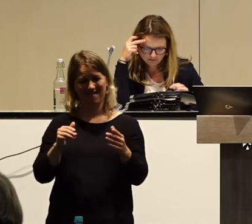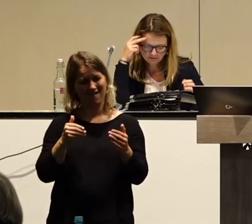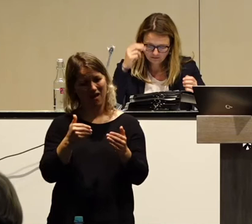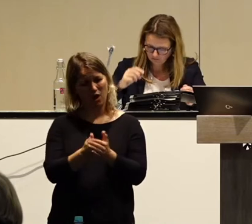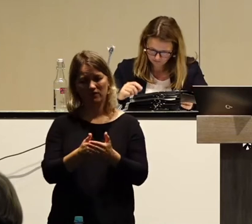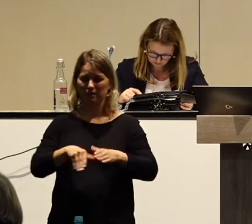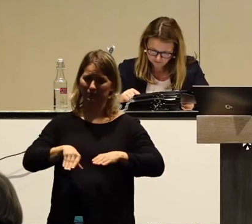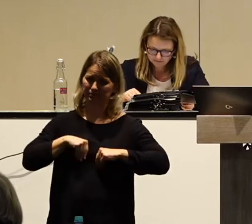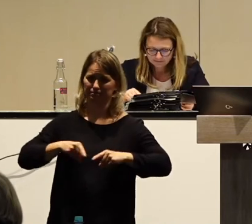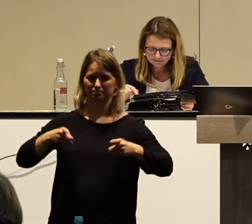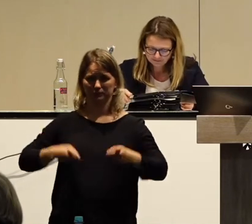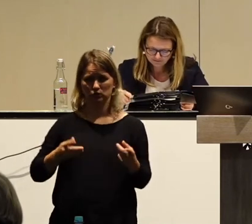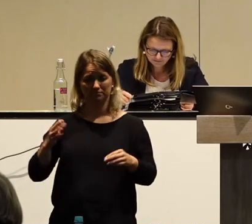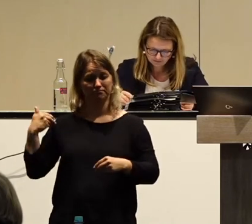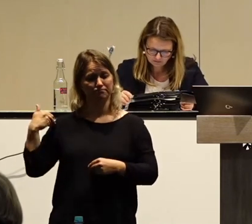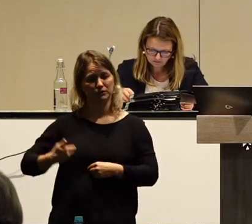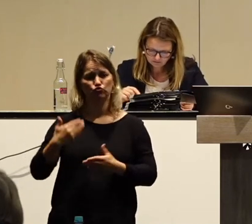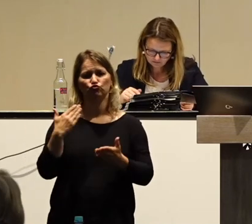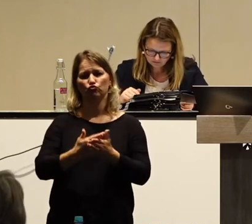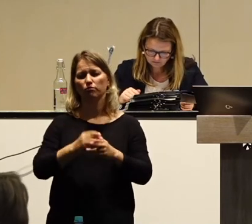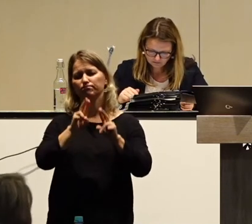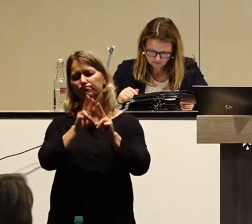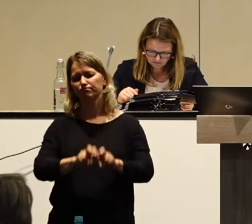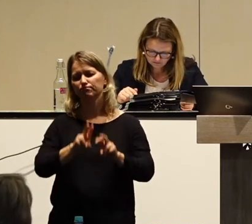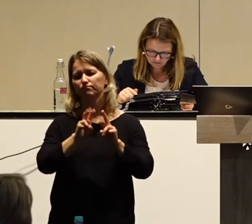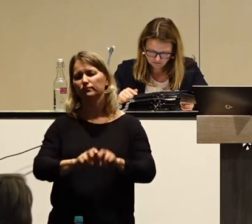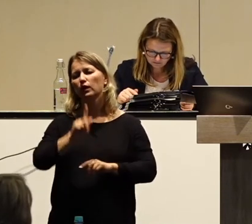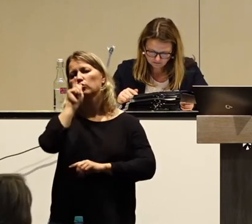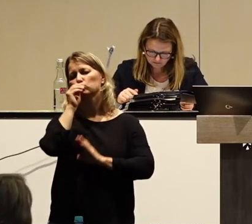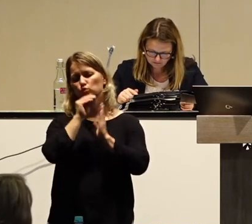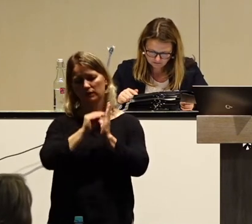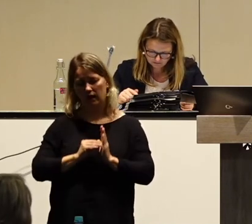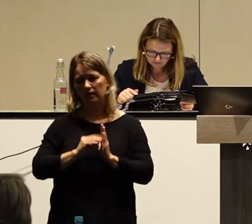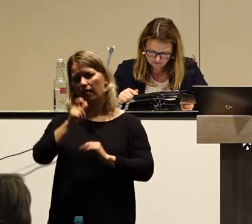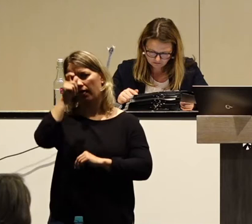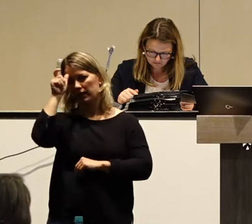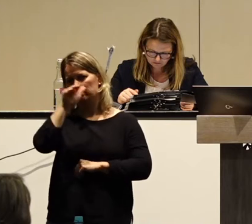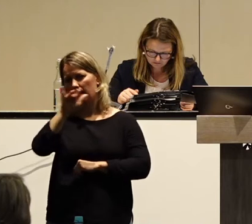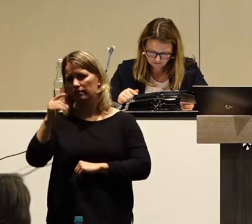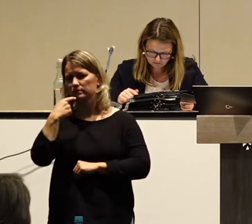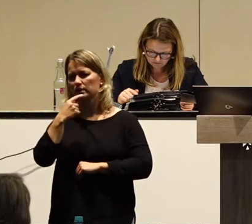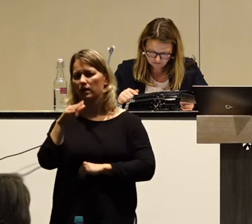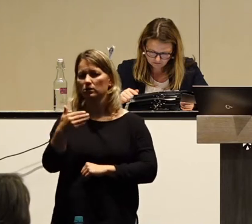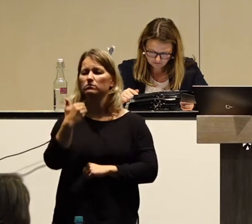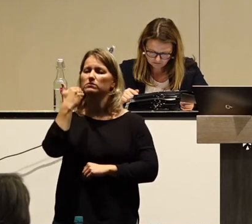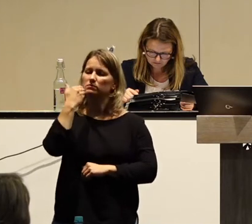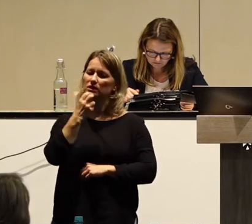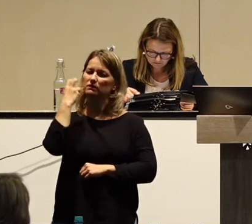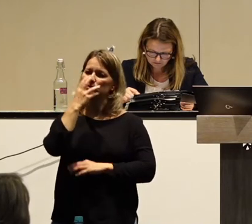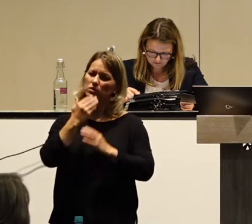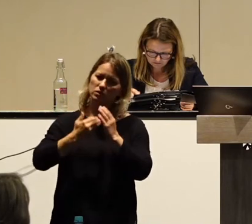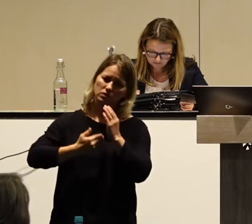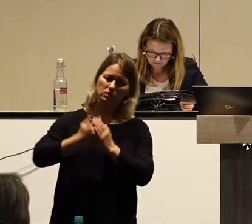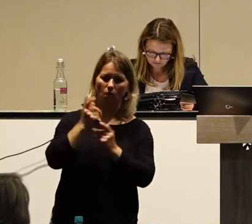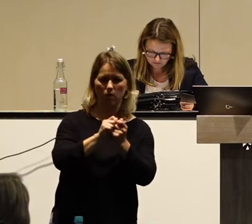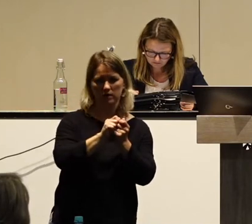gibt viele Studien mittlerweile darüber und viele, viele Hinweise von Experten, die sagen, gehen Sie bitte neue Wege, kümmern Sie sich,